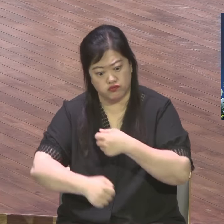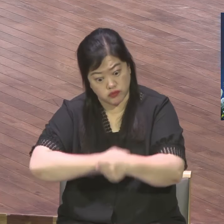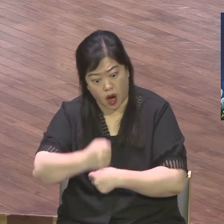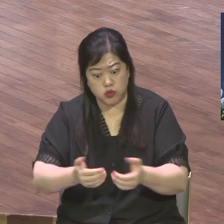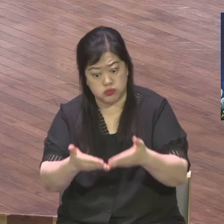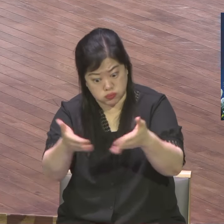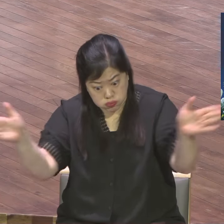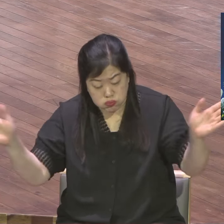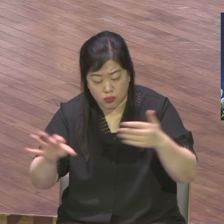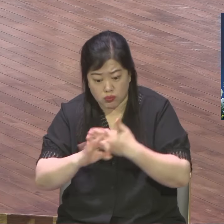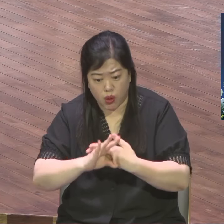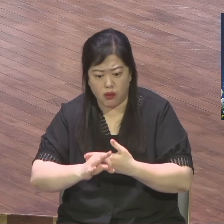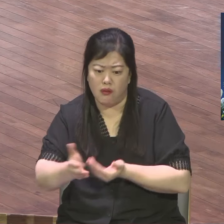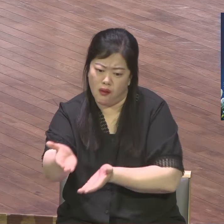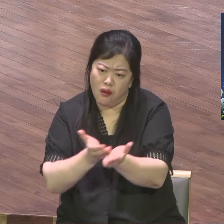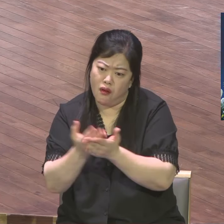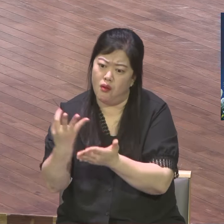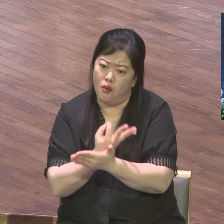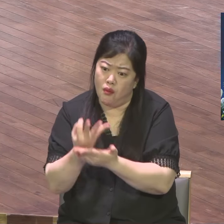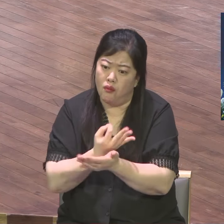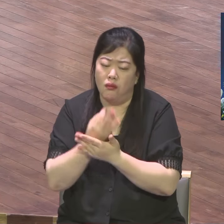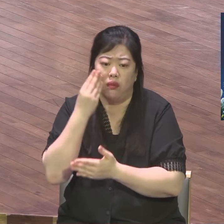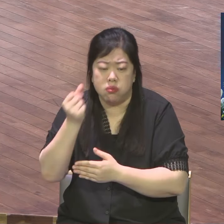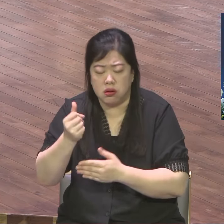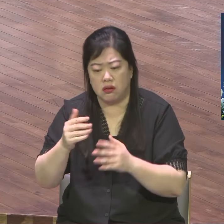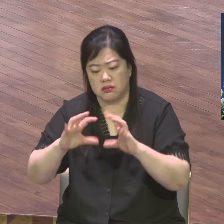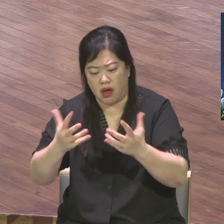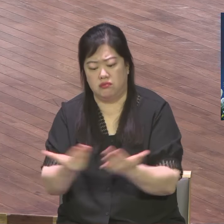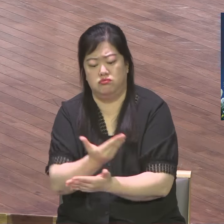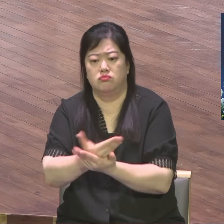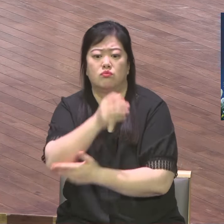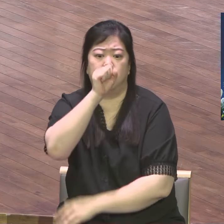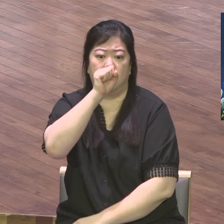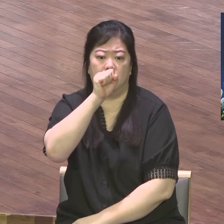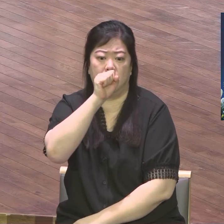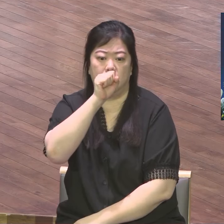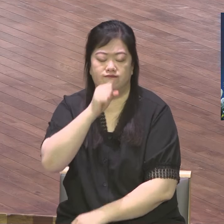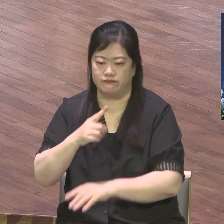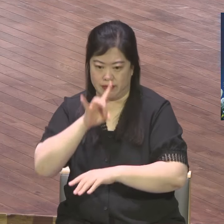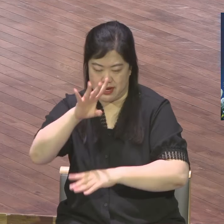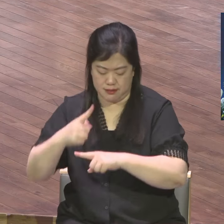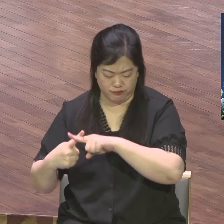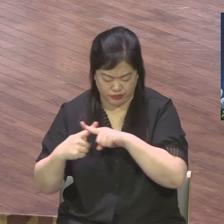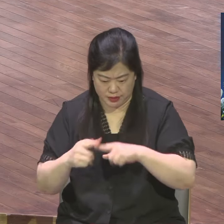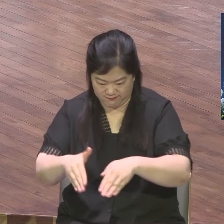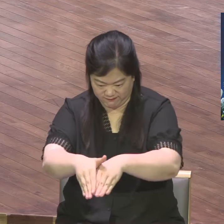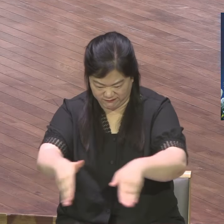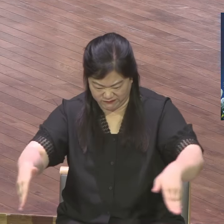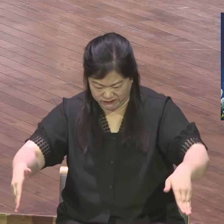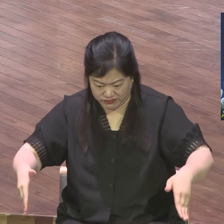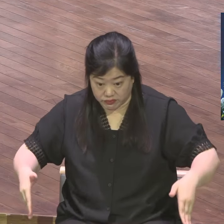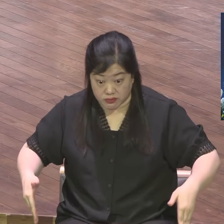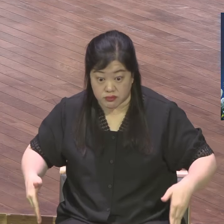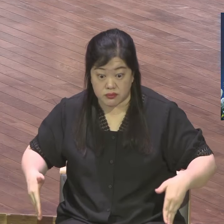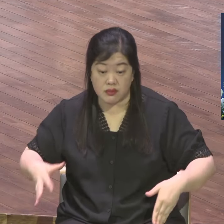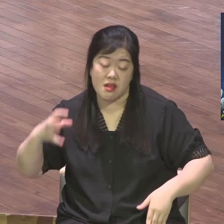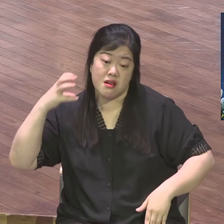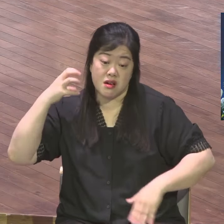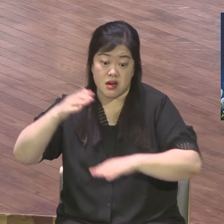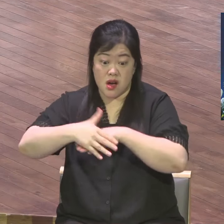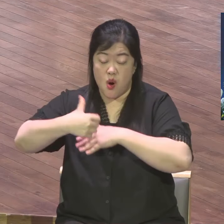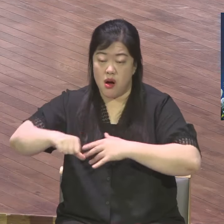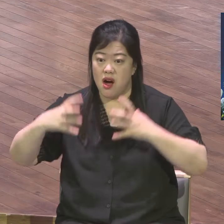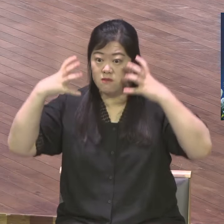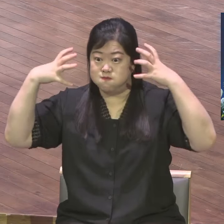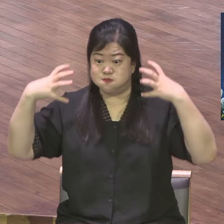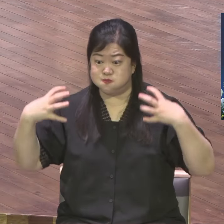열어야. 얼마 머리가 나쁜지 몰라. 굶어 죽어가는 아사 굶어 죽어가는 그런 상황 속에 열면